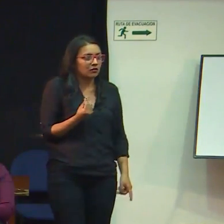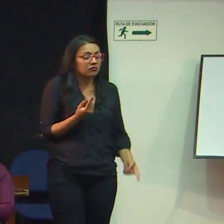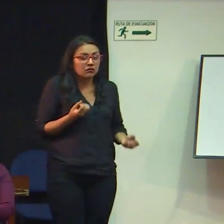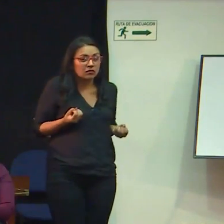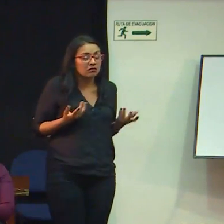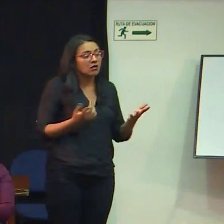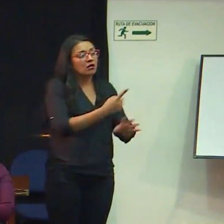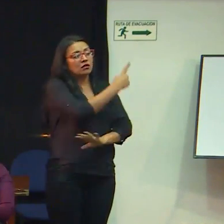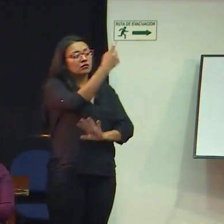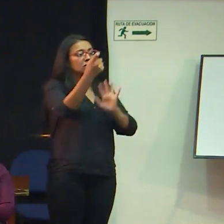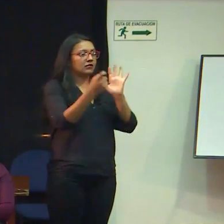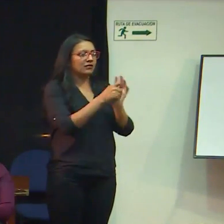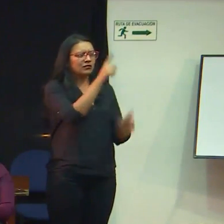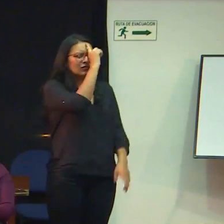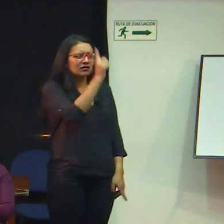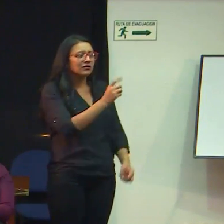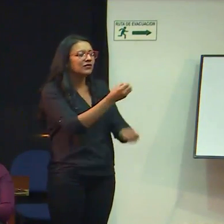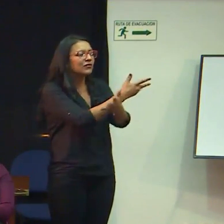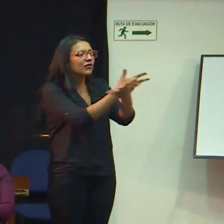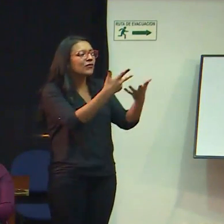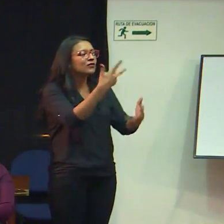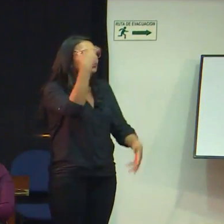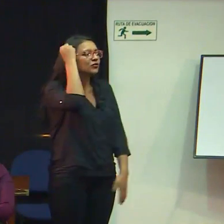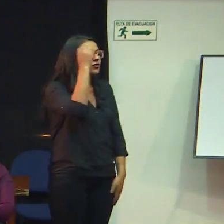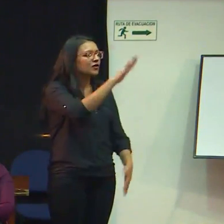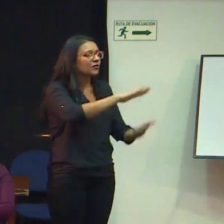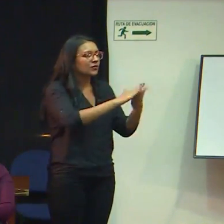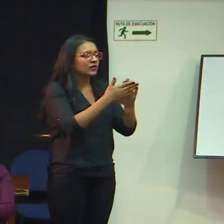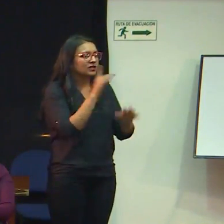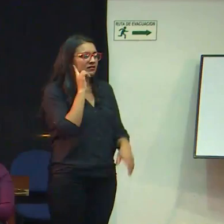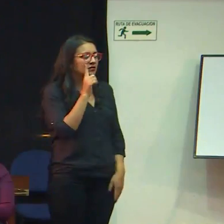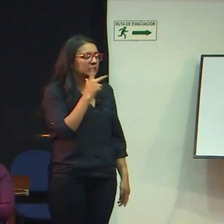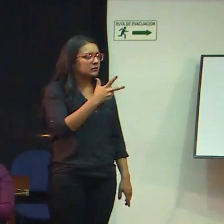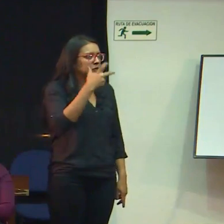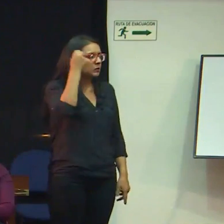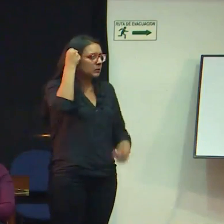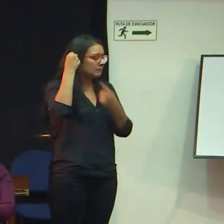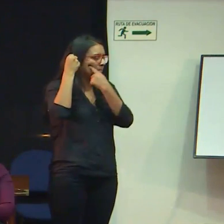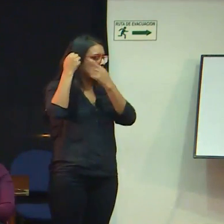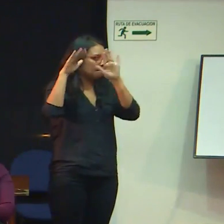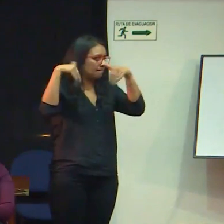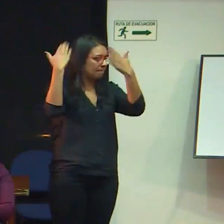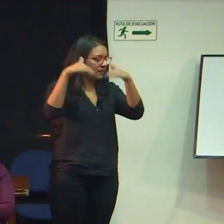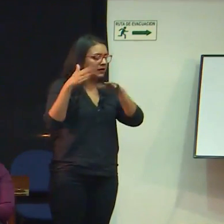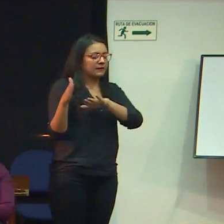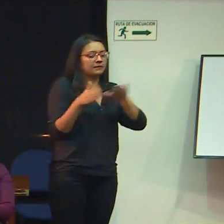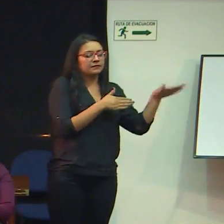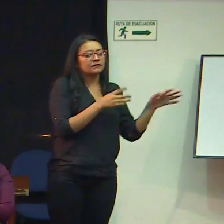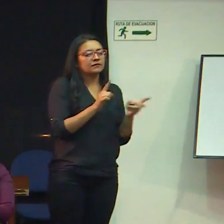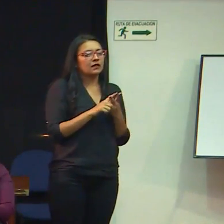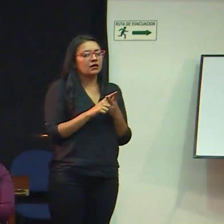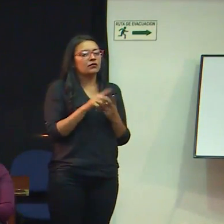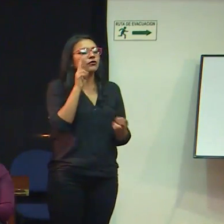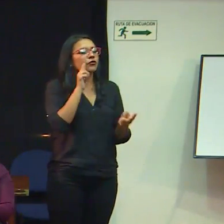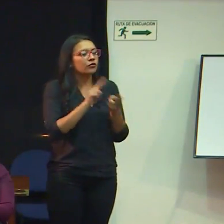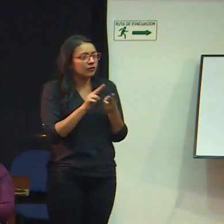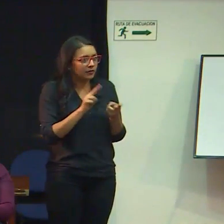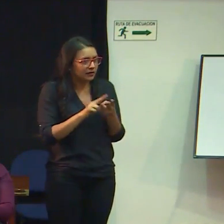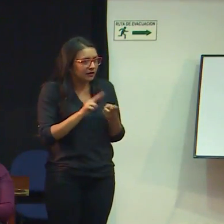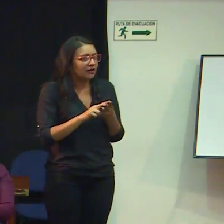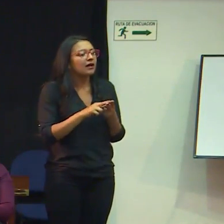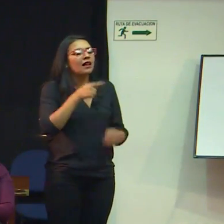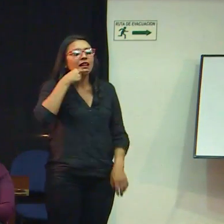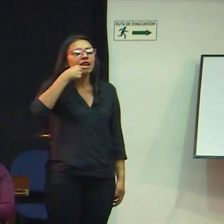darlo porque pues desconocemos mucho de la historia de la población sorda y aparte de ello pues conocemos hasta la